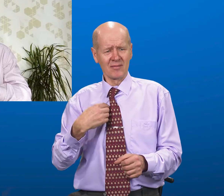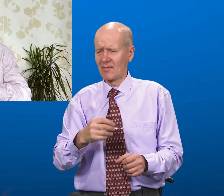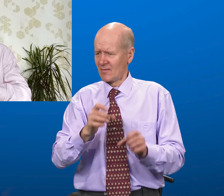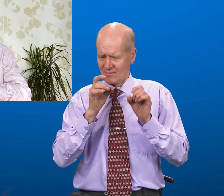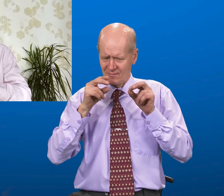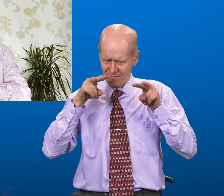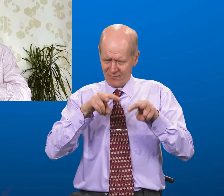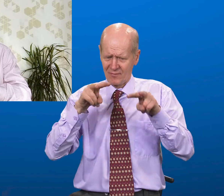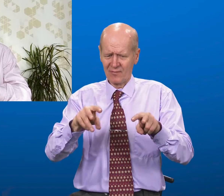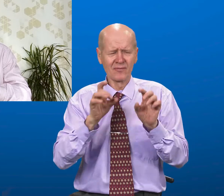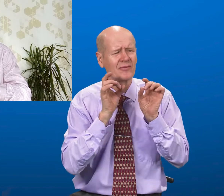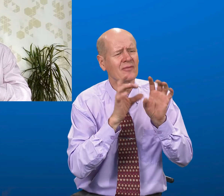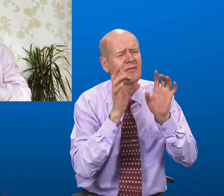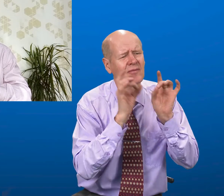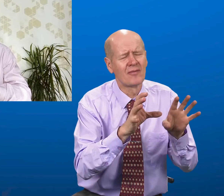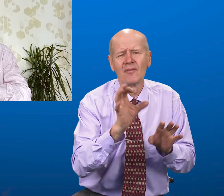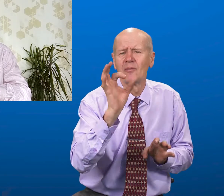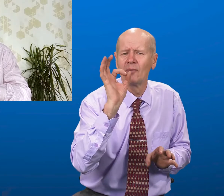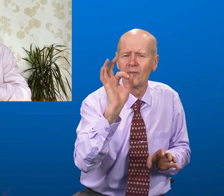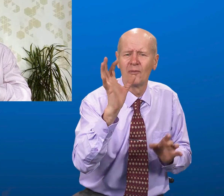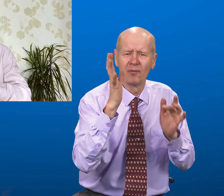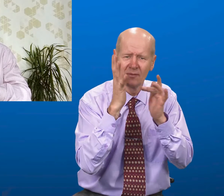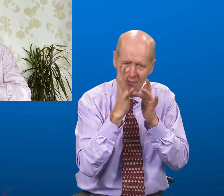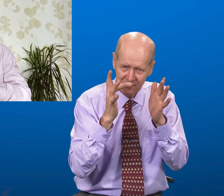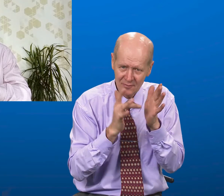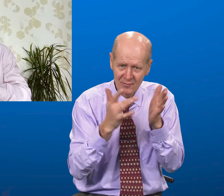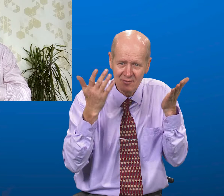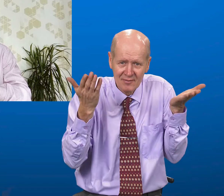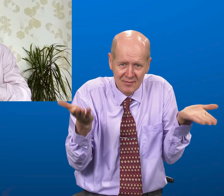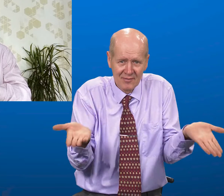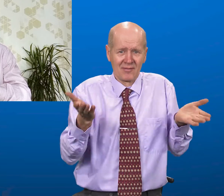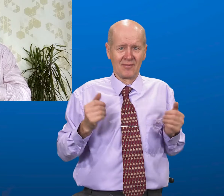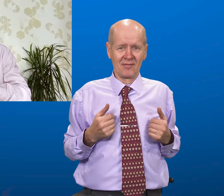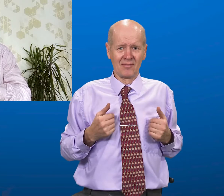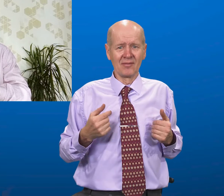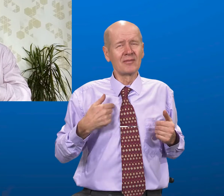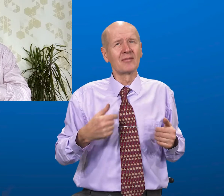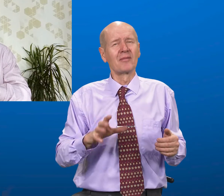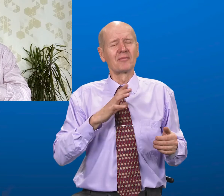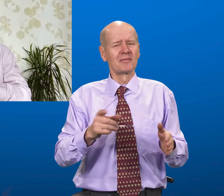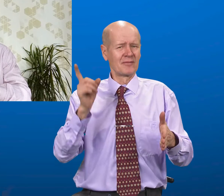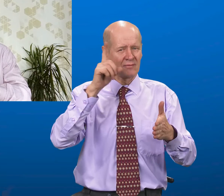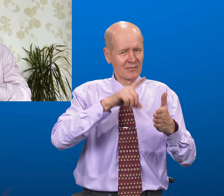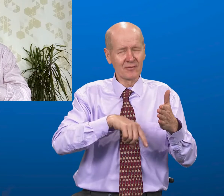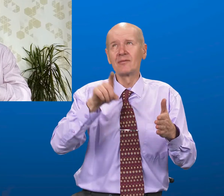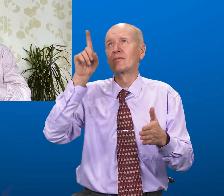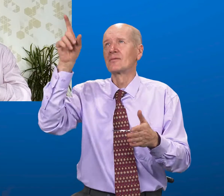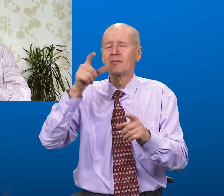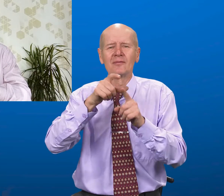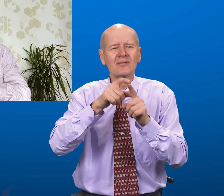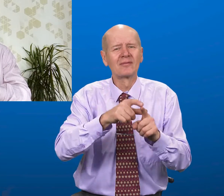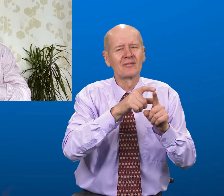я прошел с достоинством, потому что Господь помогал мне, потому что я был верен Его